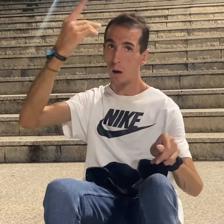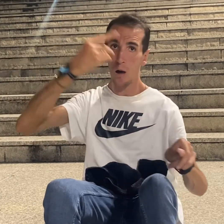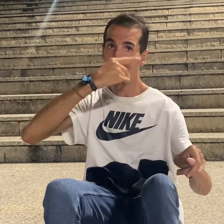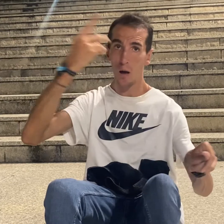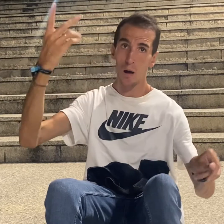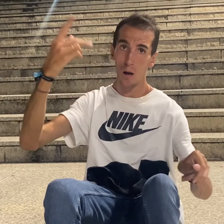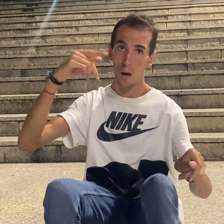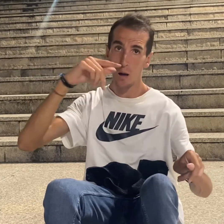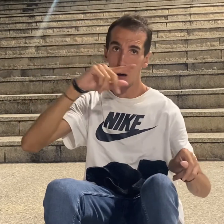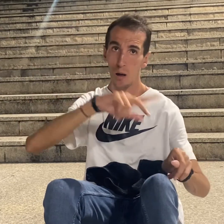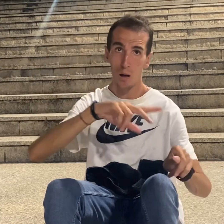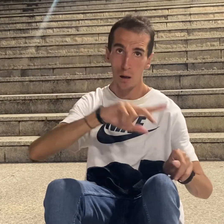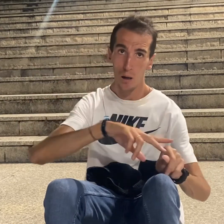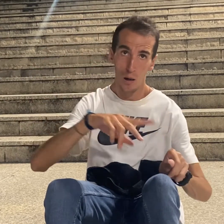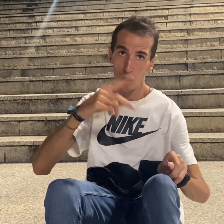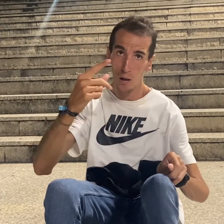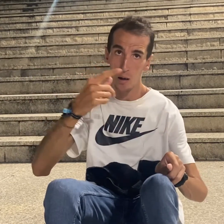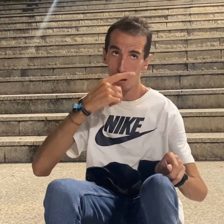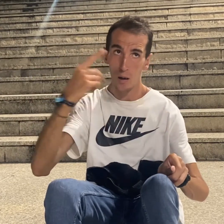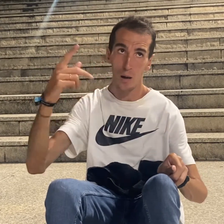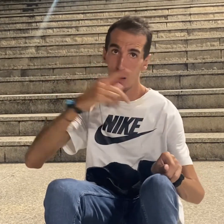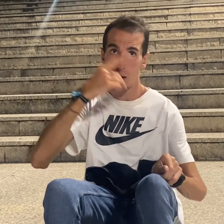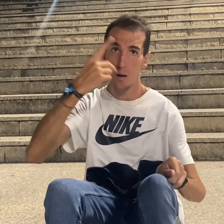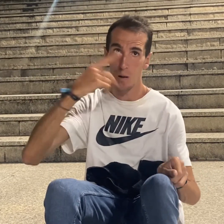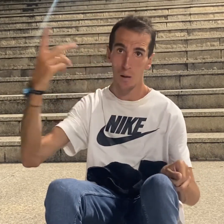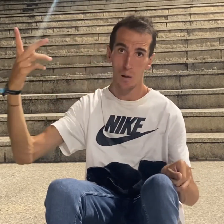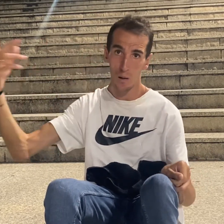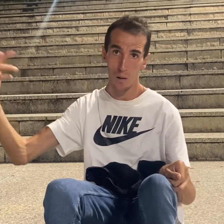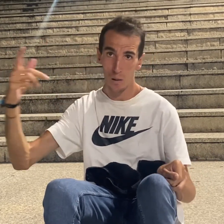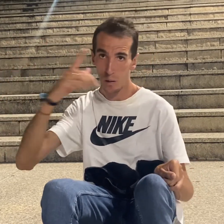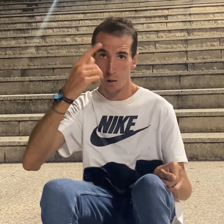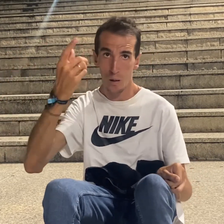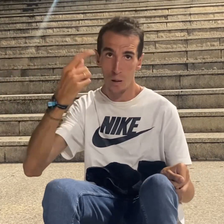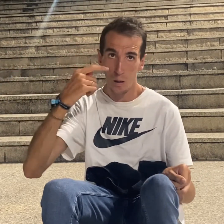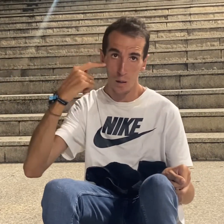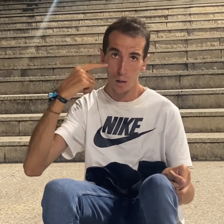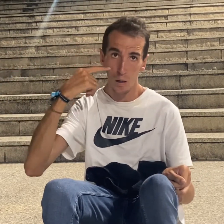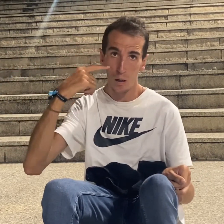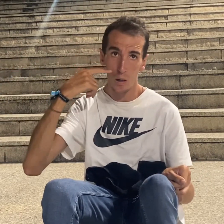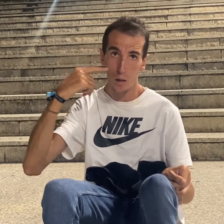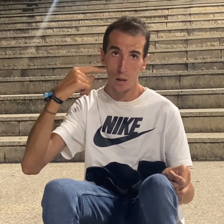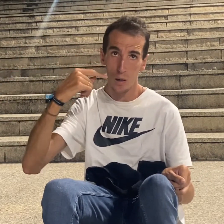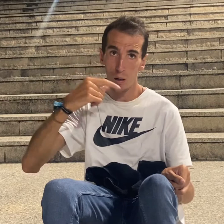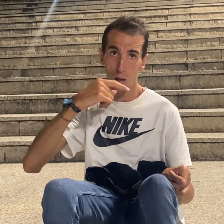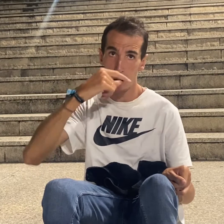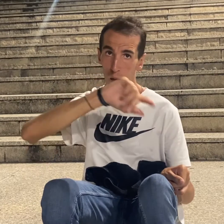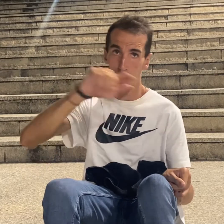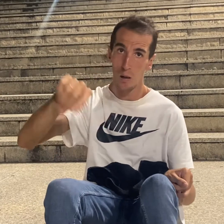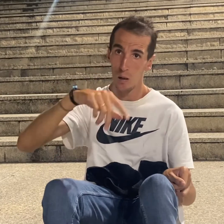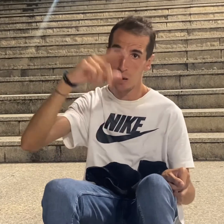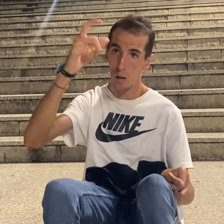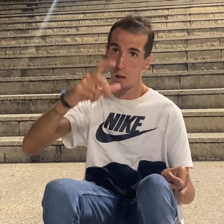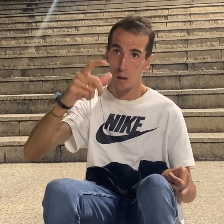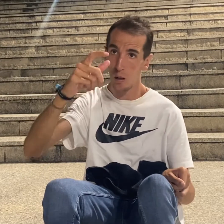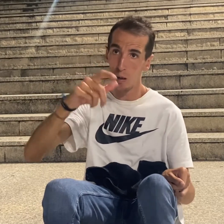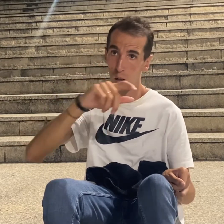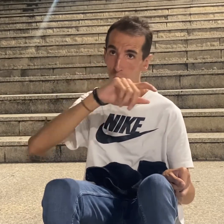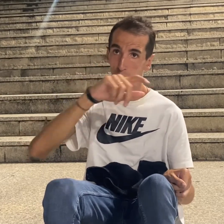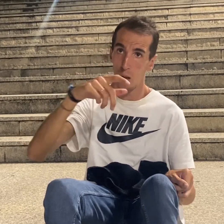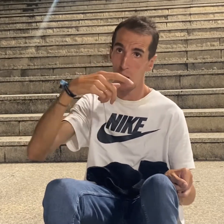i festa, perquè és una festa molt gran que bàsicament demostra que totes les persones amb paràlisi cerebral